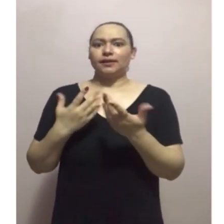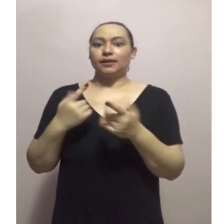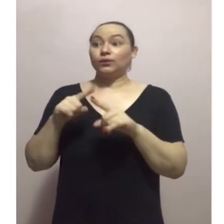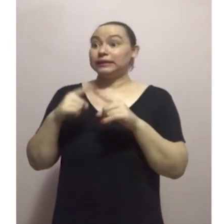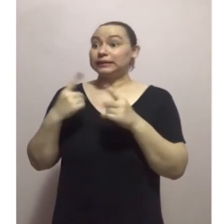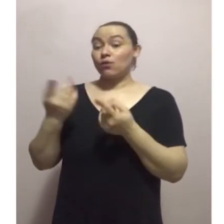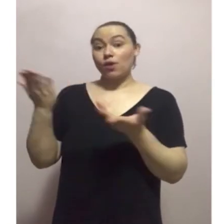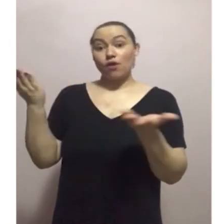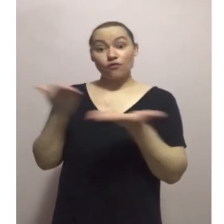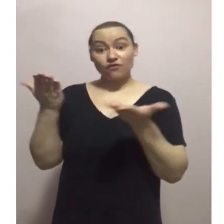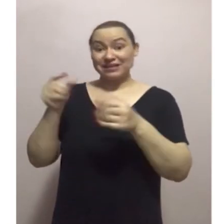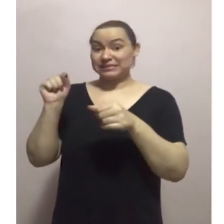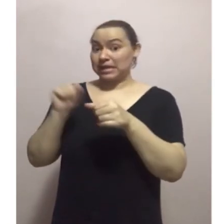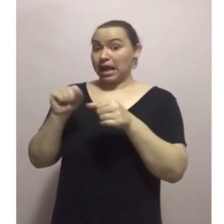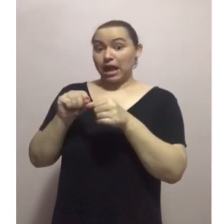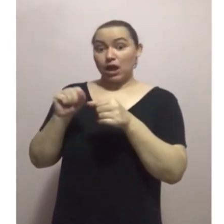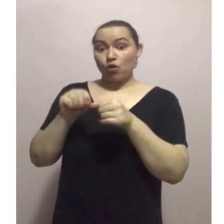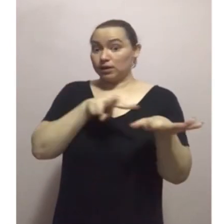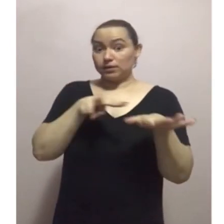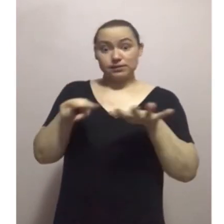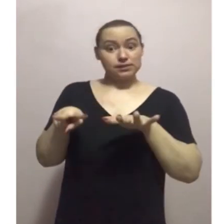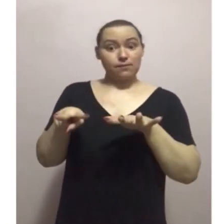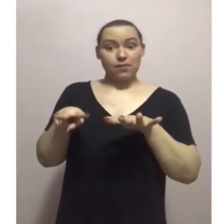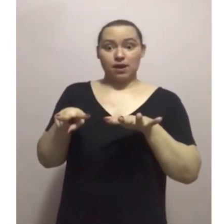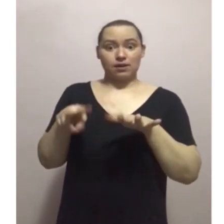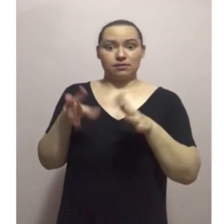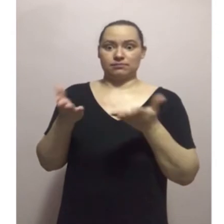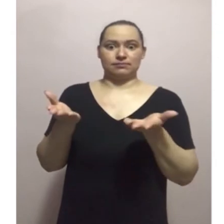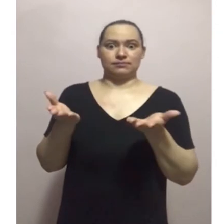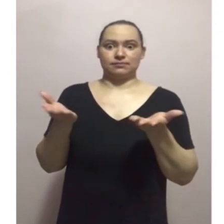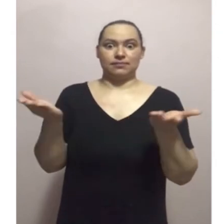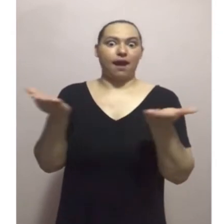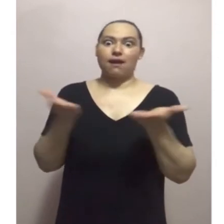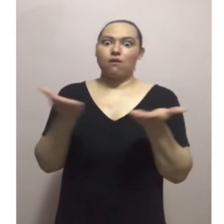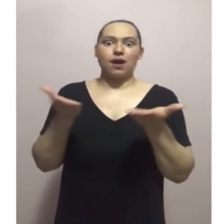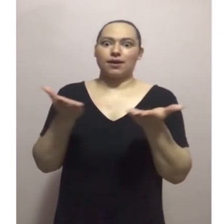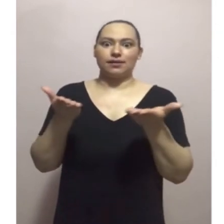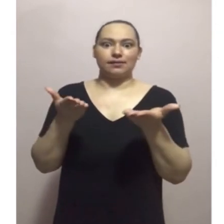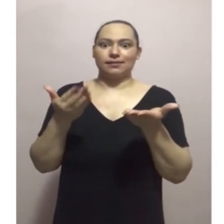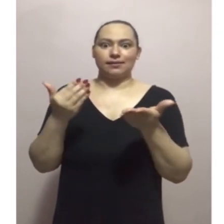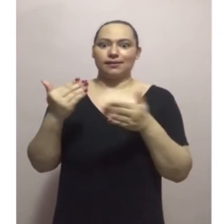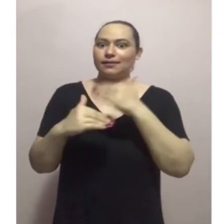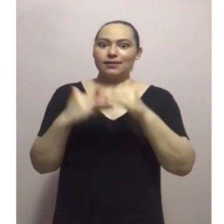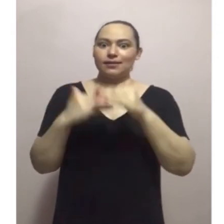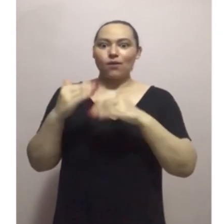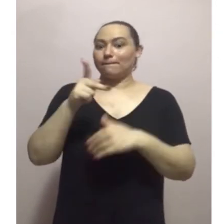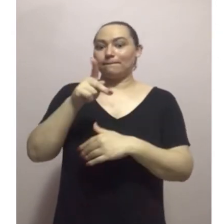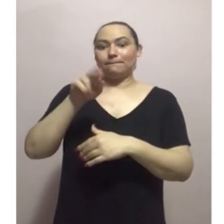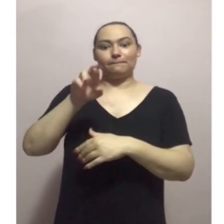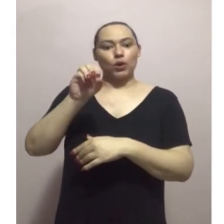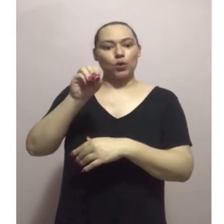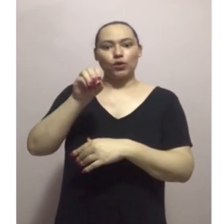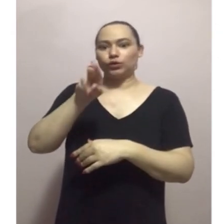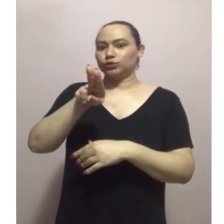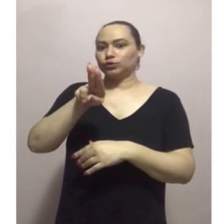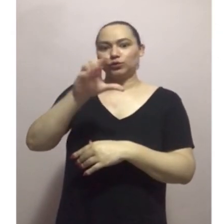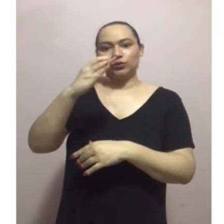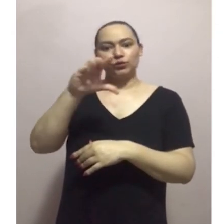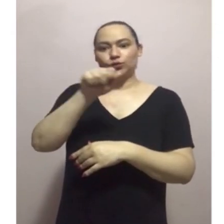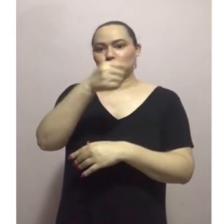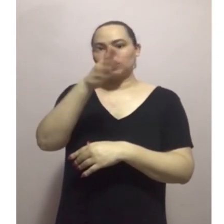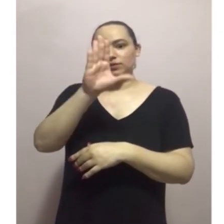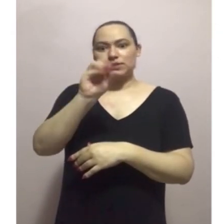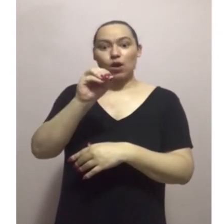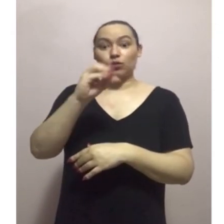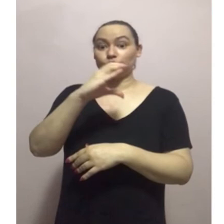eu estou tratando do que eu vou fazer agora essa semana, né? A produção do canal falava isso pra